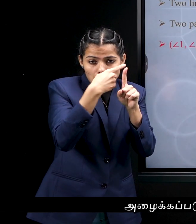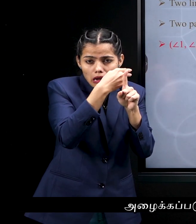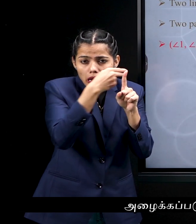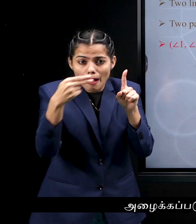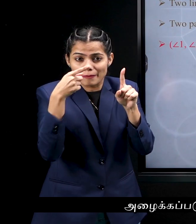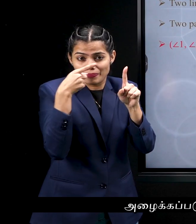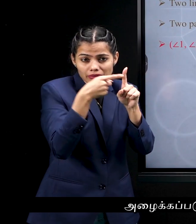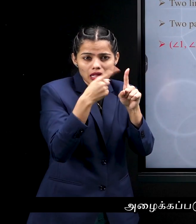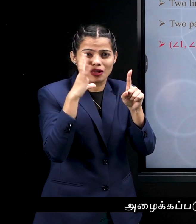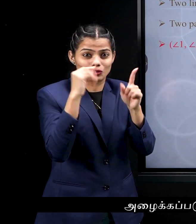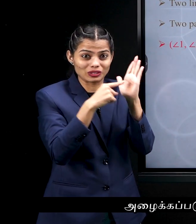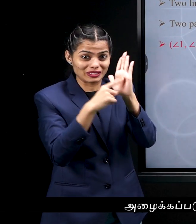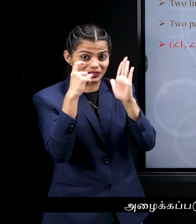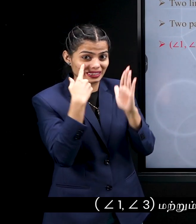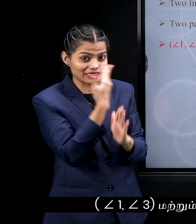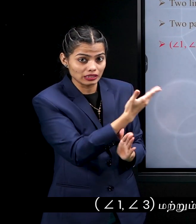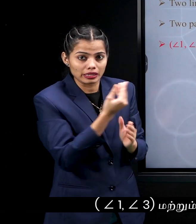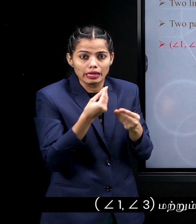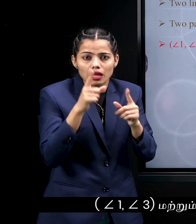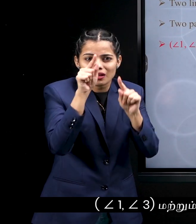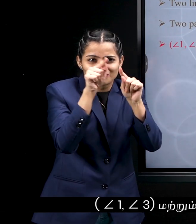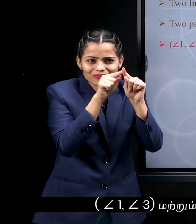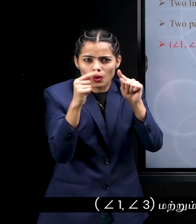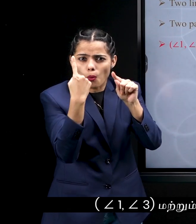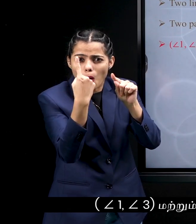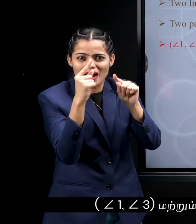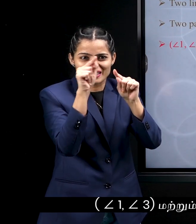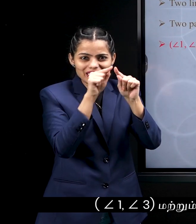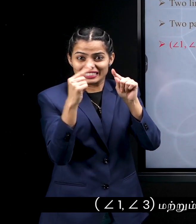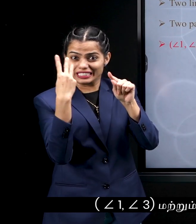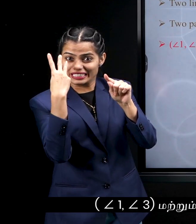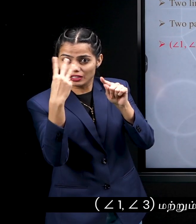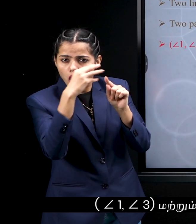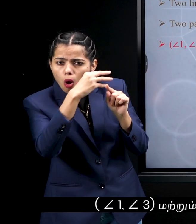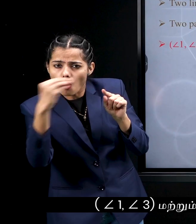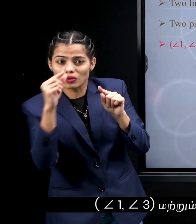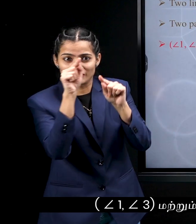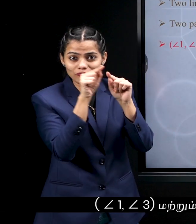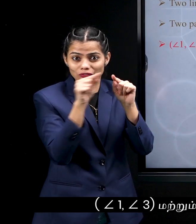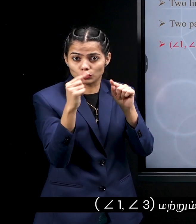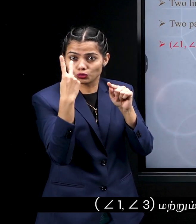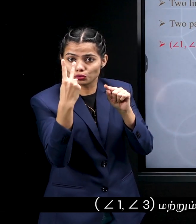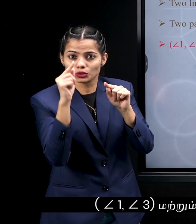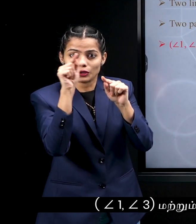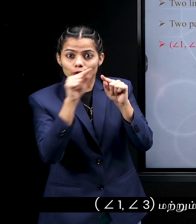வட்ட அடைப்புக்குறிக்குள் குறுங்கோணம் 1, குறுங்கோணம் 3 மற்றும் வட்ட அடைப்புக்குறிக்குள் குறுங்கோணம்